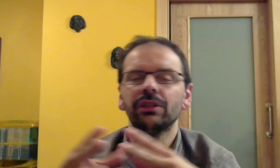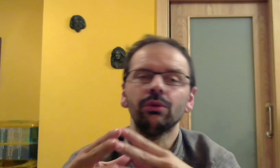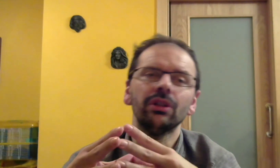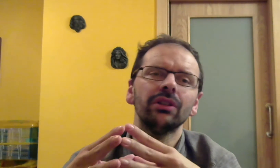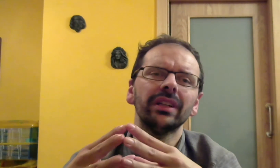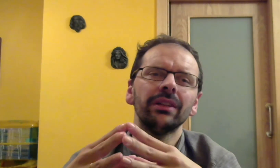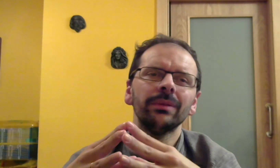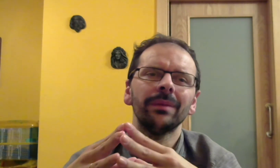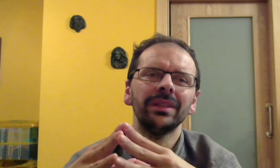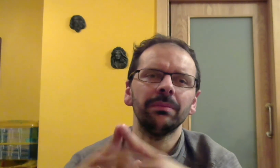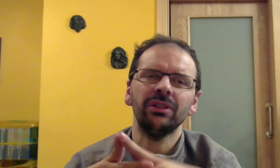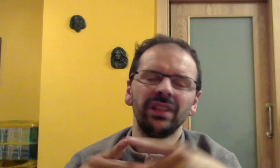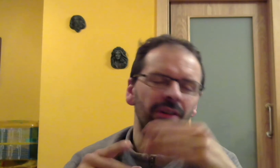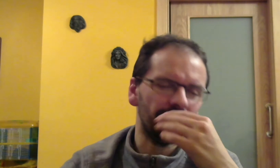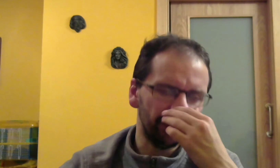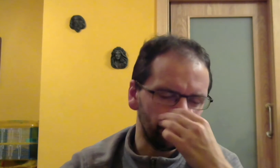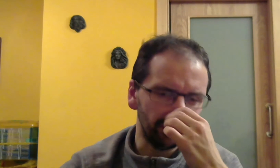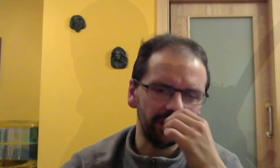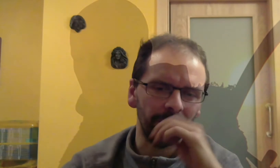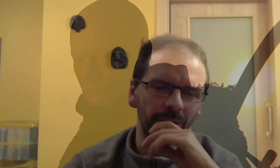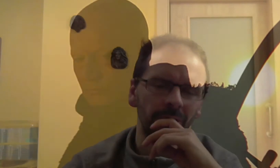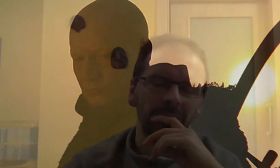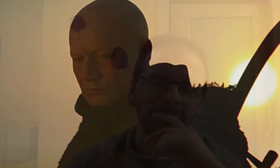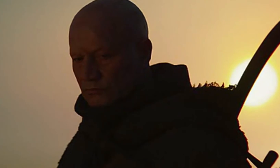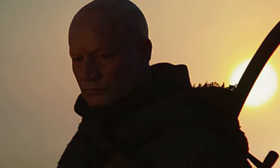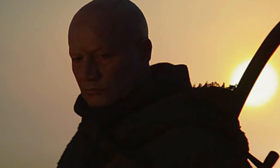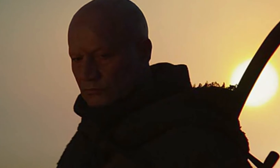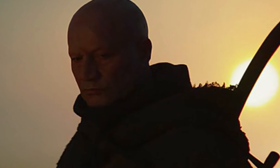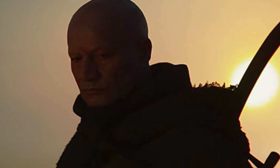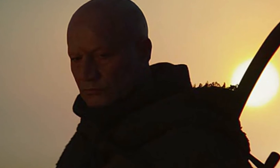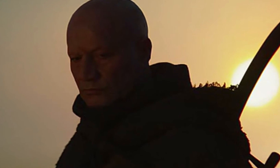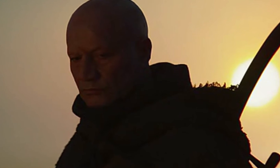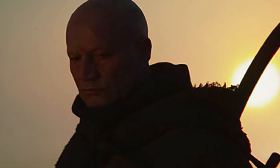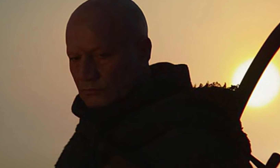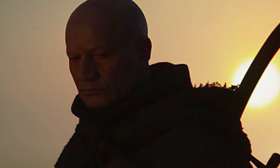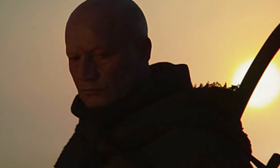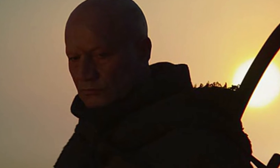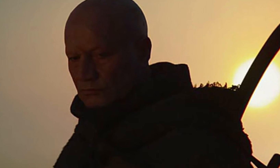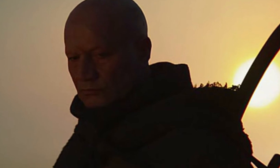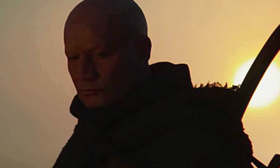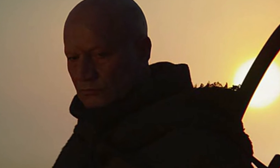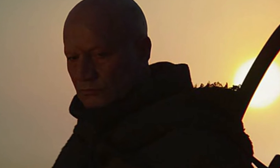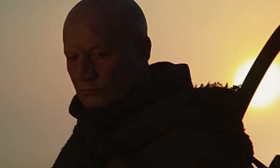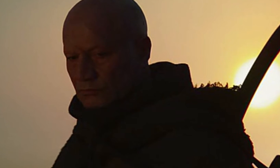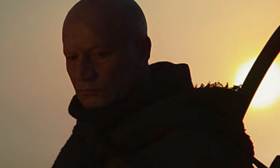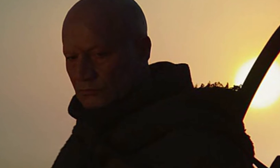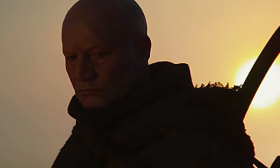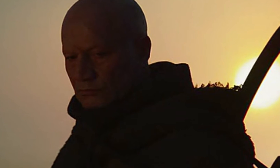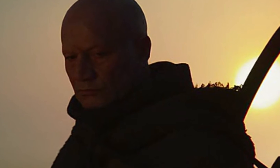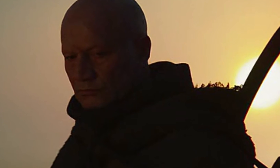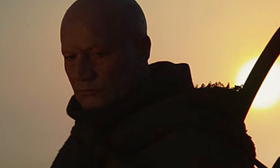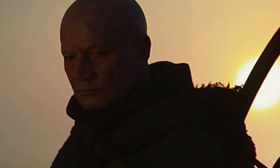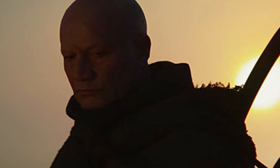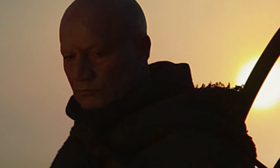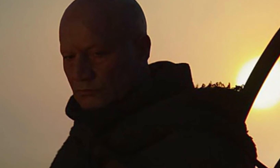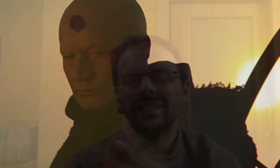un clon, claro, obviamente, pero Jango Fett yo creo que tampoco. Quizá nos revelen alguna cosa y va a haber un enfrentamiento brutal entre Yarin